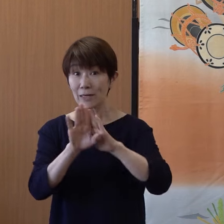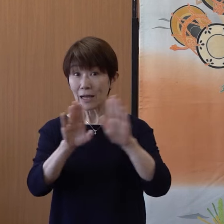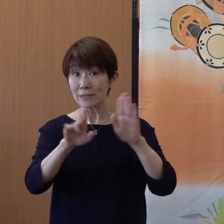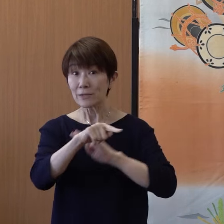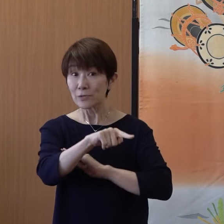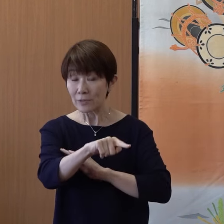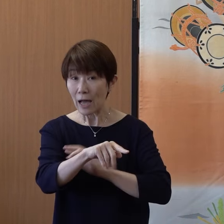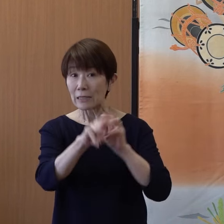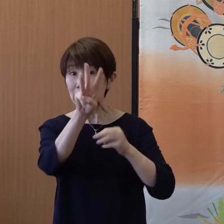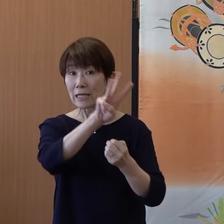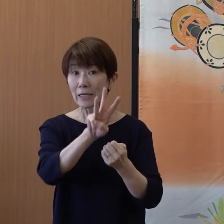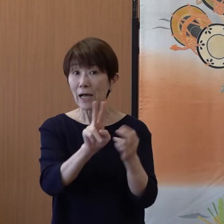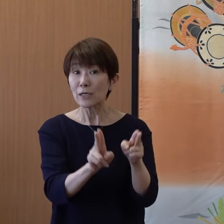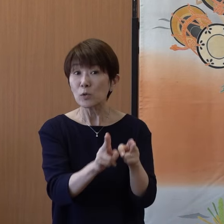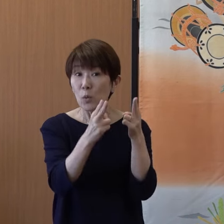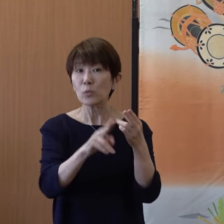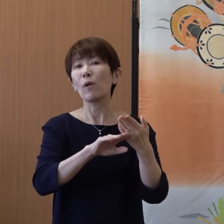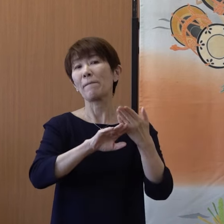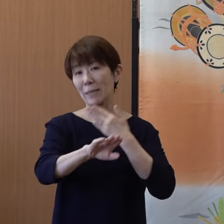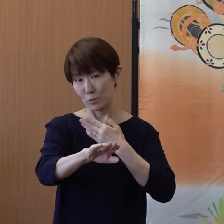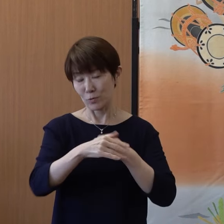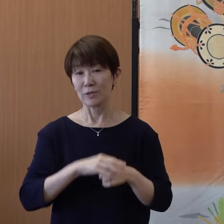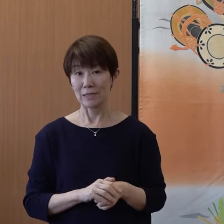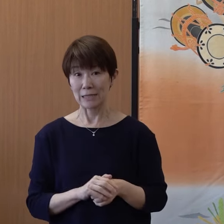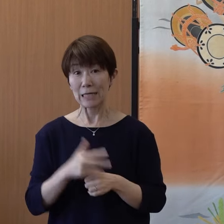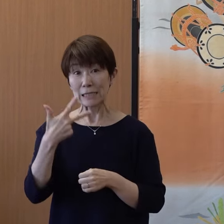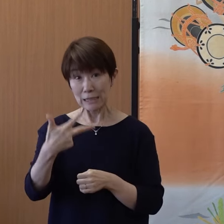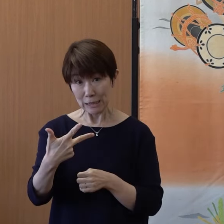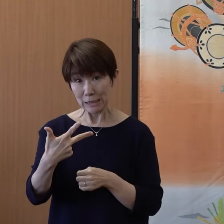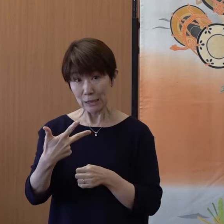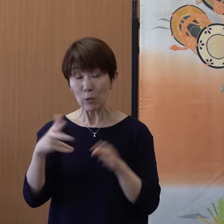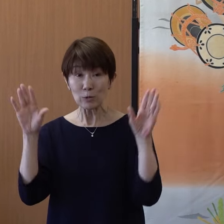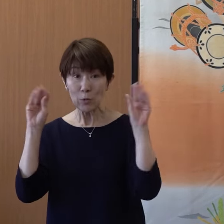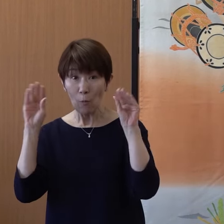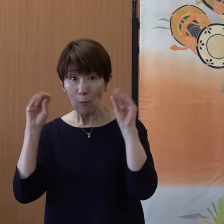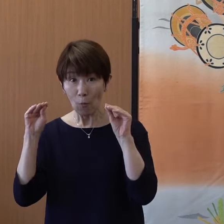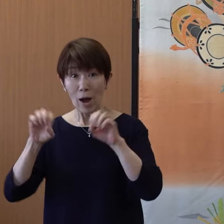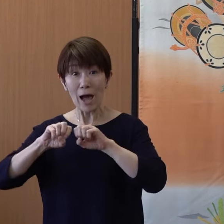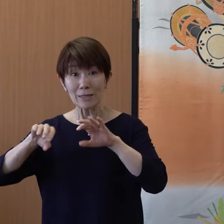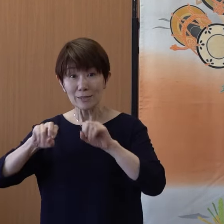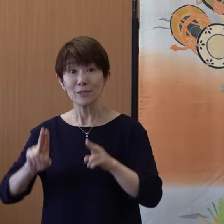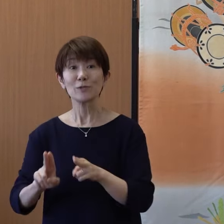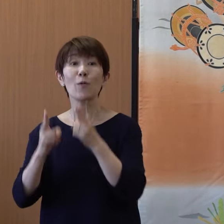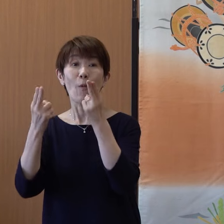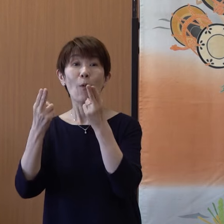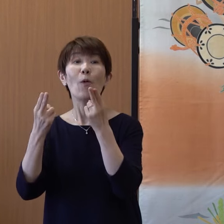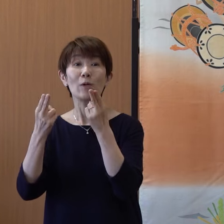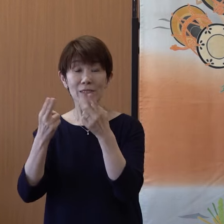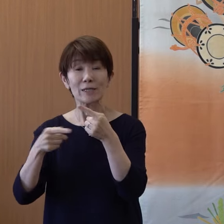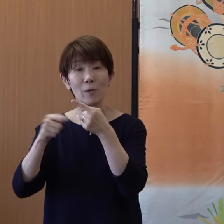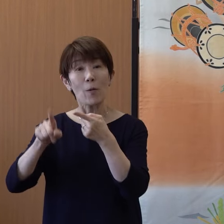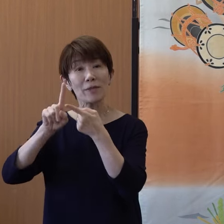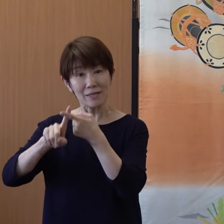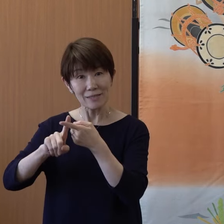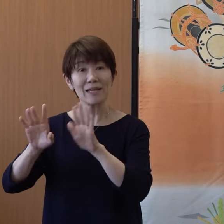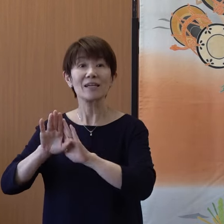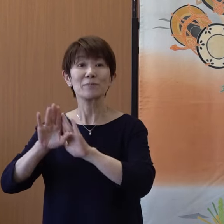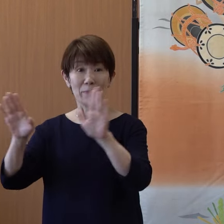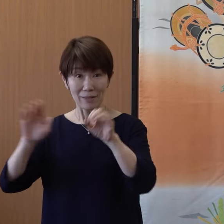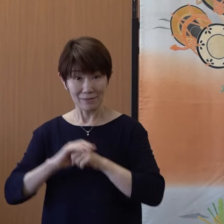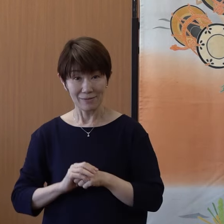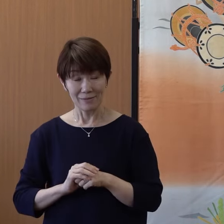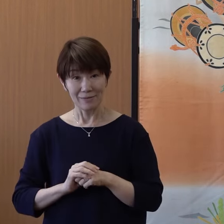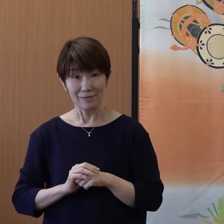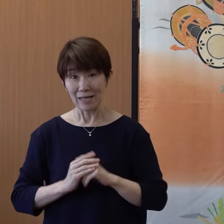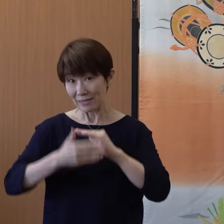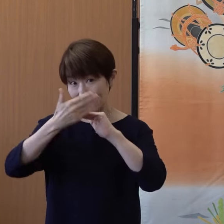災害用とは別に市政情報発信用に公式アカウントを開設し、写真や